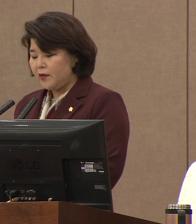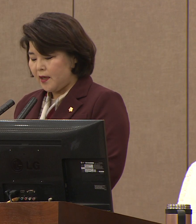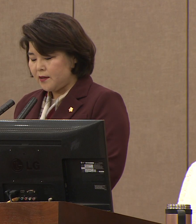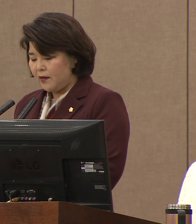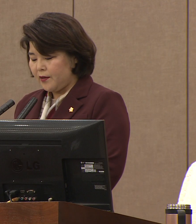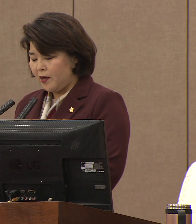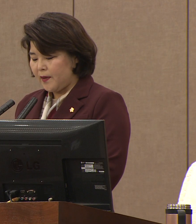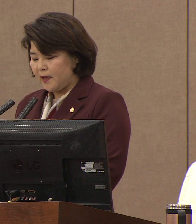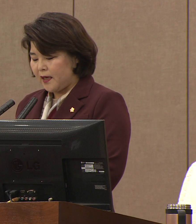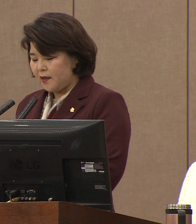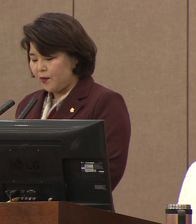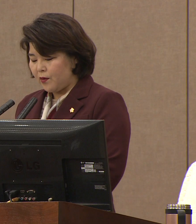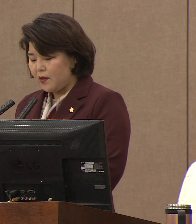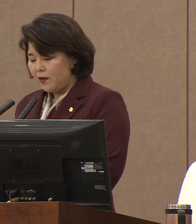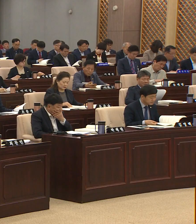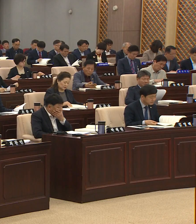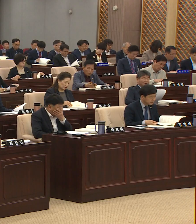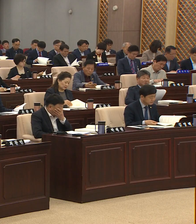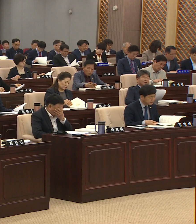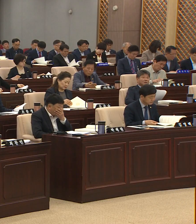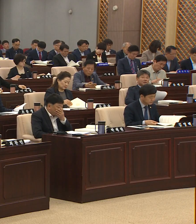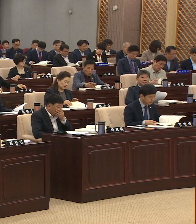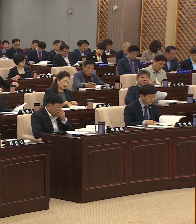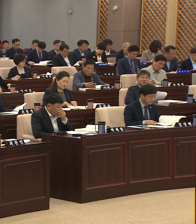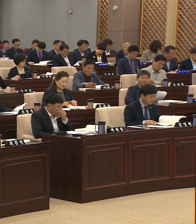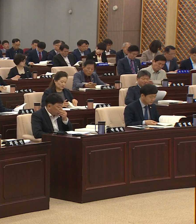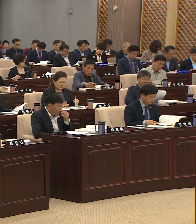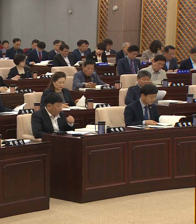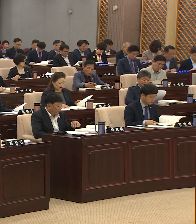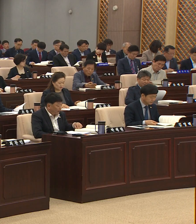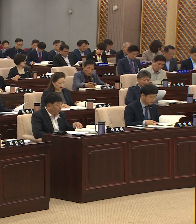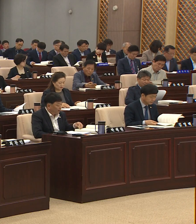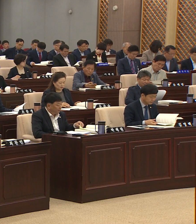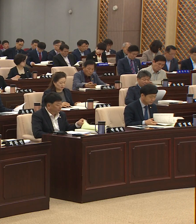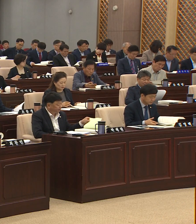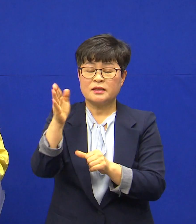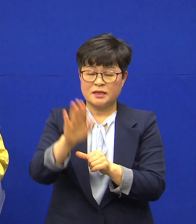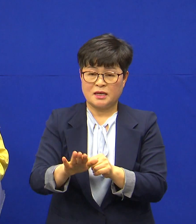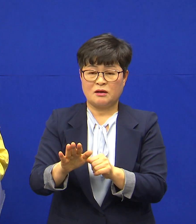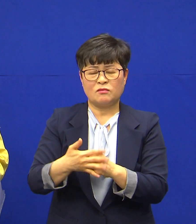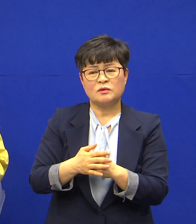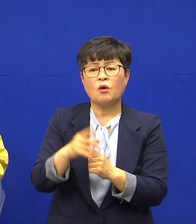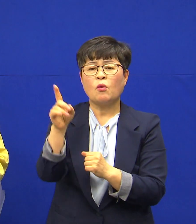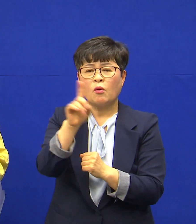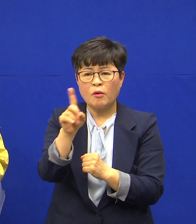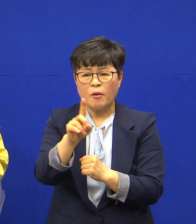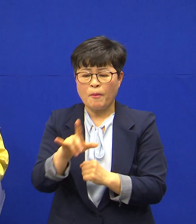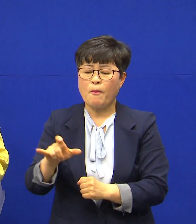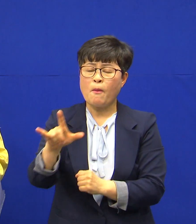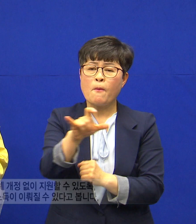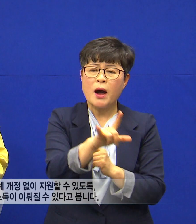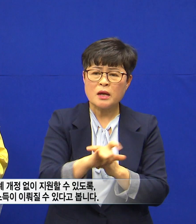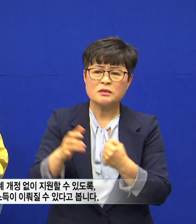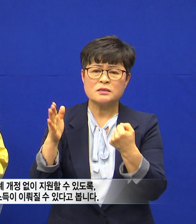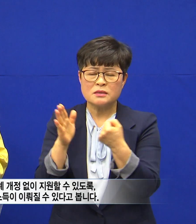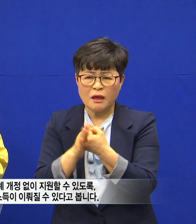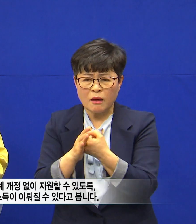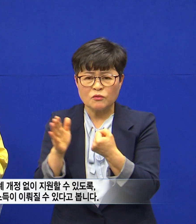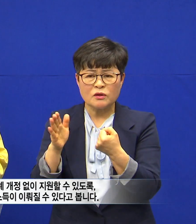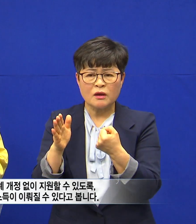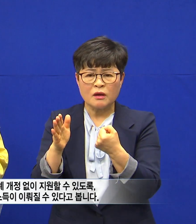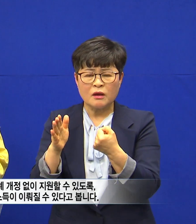예정으로 코로나 1구 사태에 대한 신속 지원을 약속했습니다 이 쭉 불가능은 바이러스의 관련되서 지속적으로